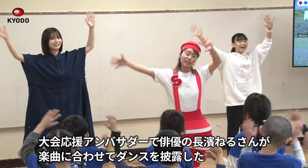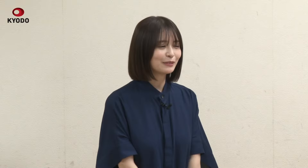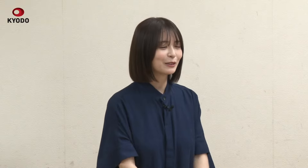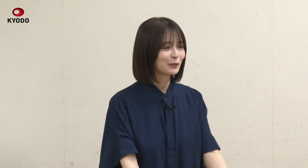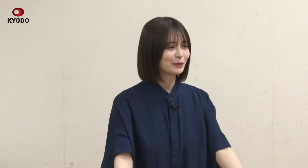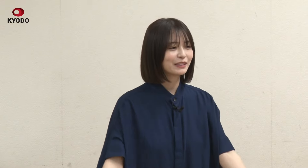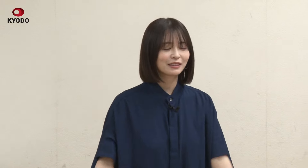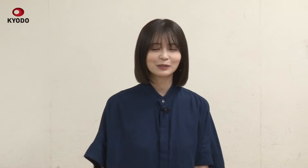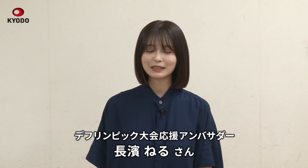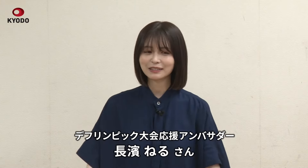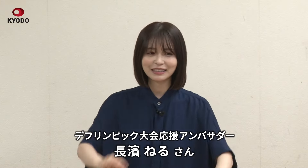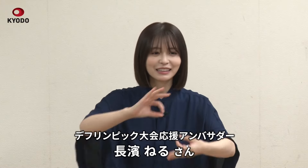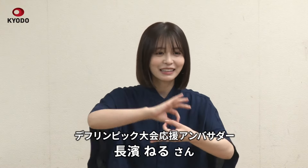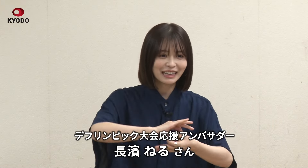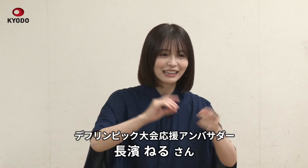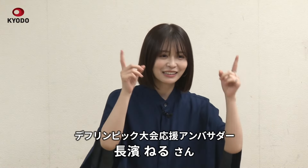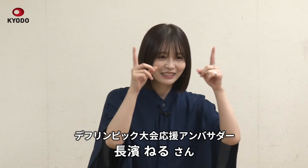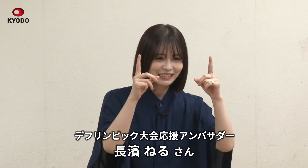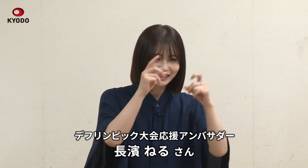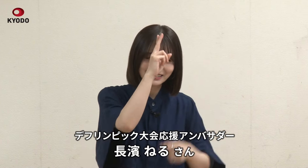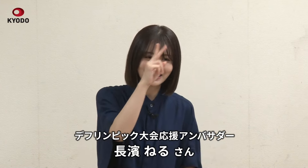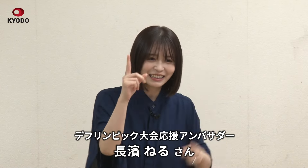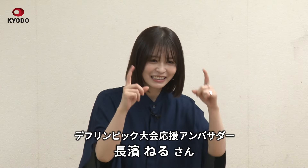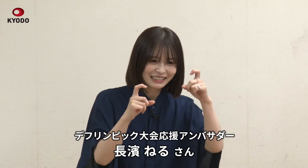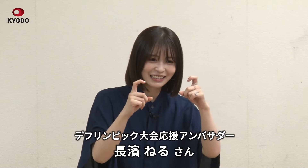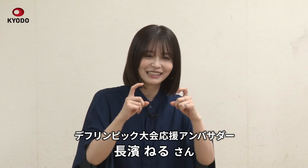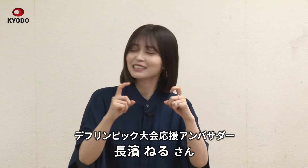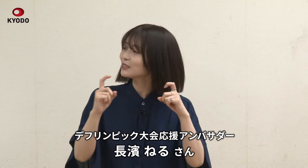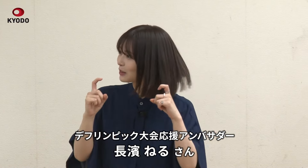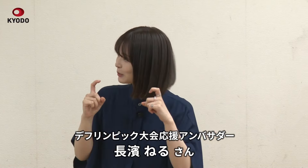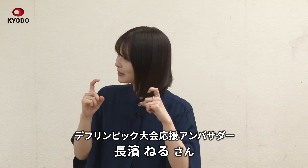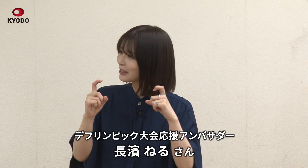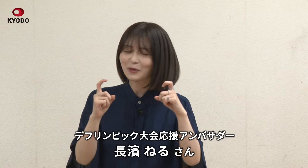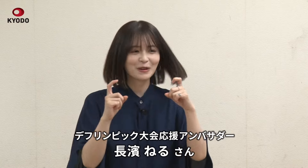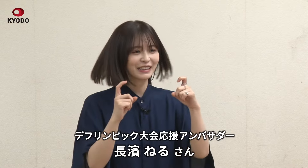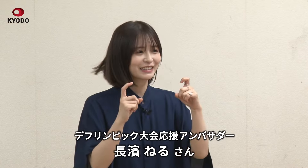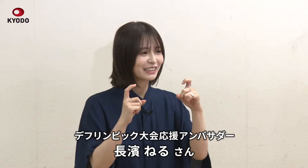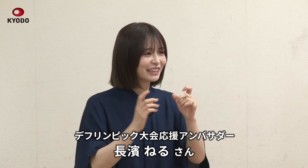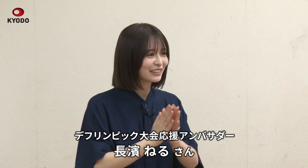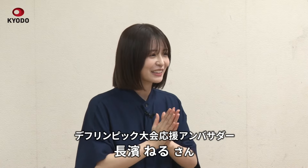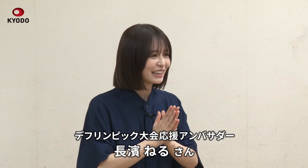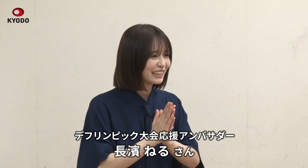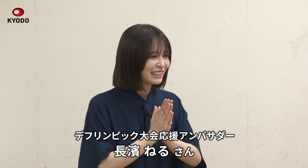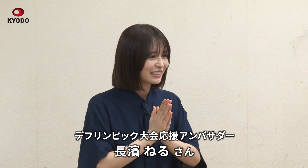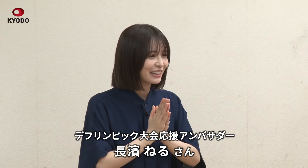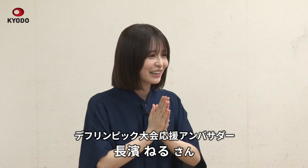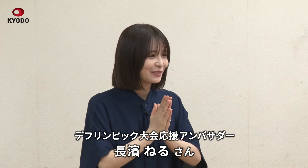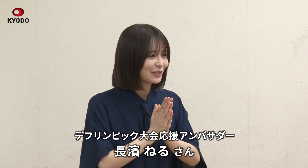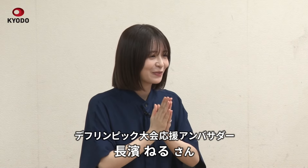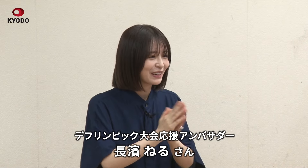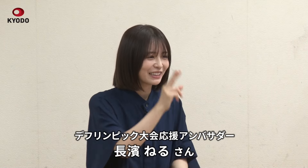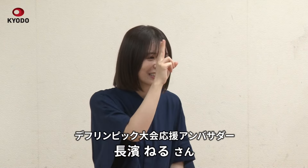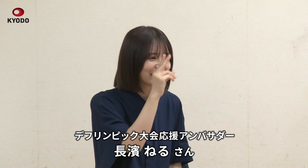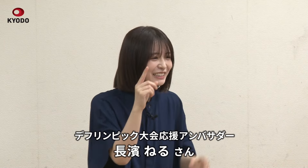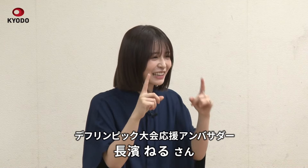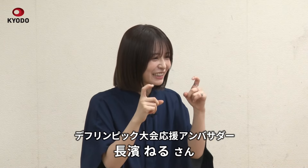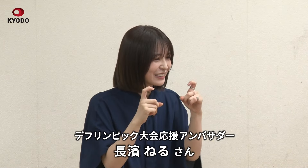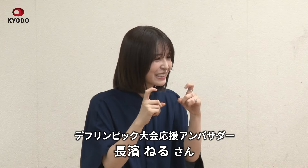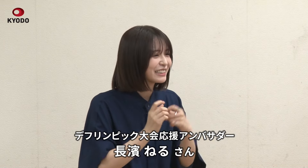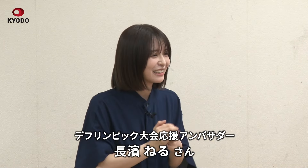あのみんなと一緒にね、こんにちはってしたり、手話も覚えてくれたので、これからもいっぱい手話使ってほしいなと